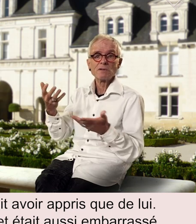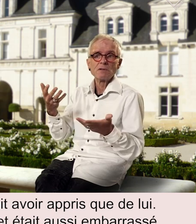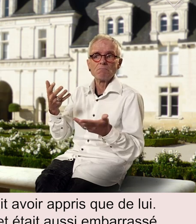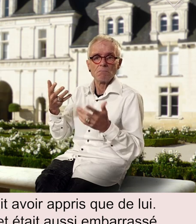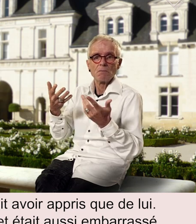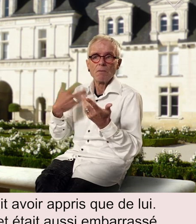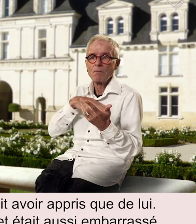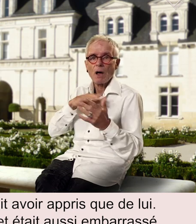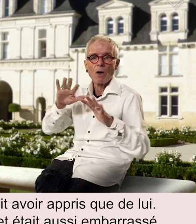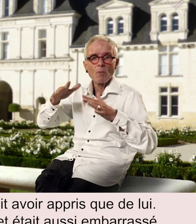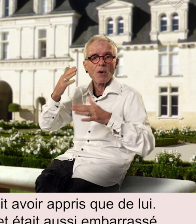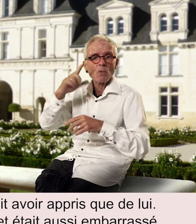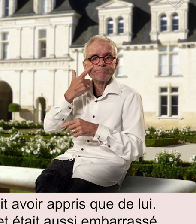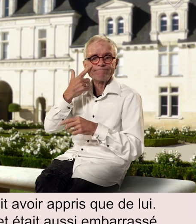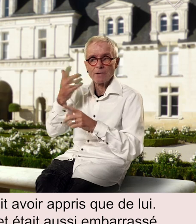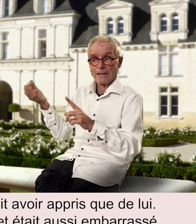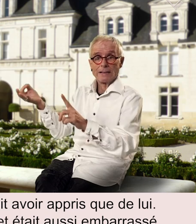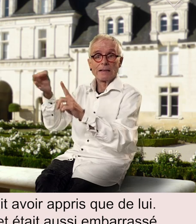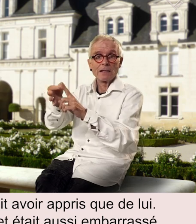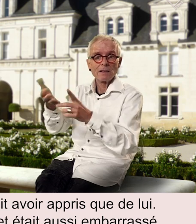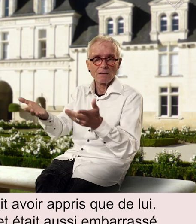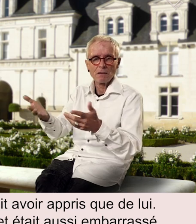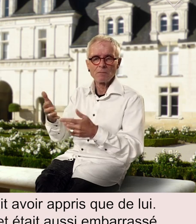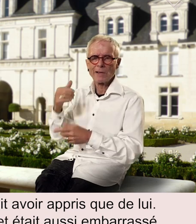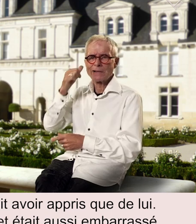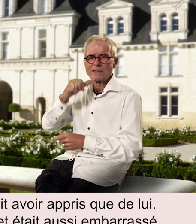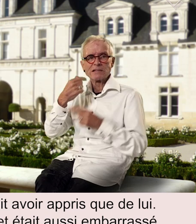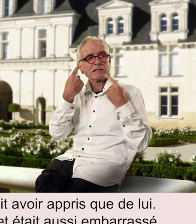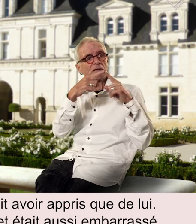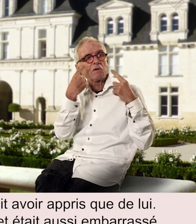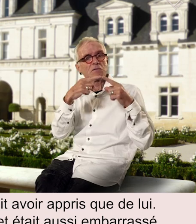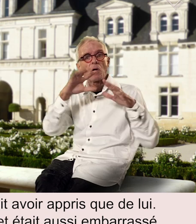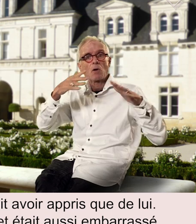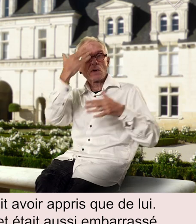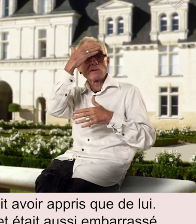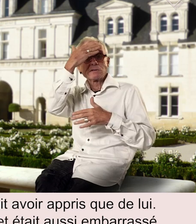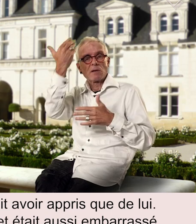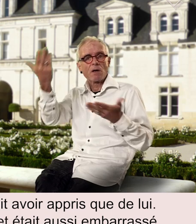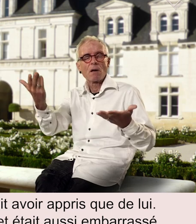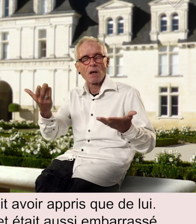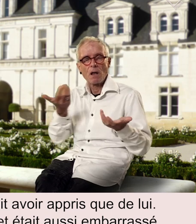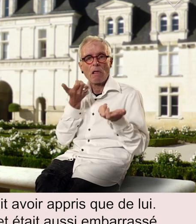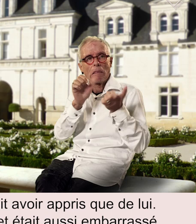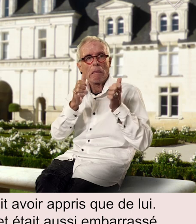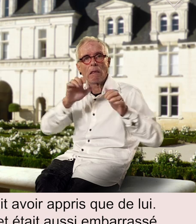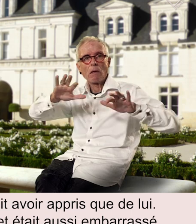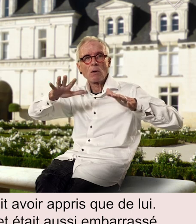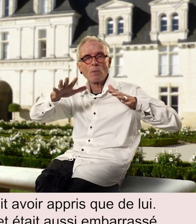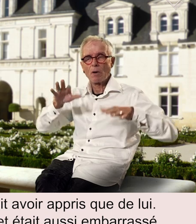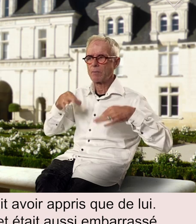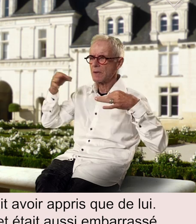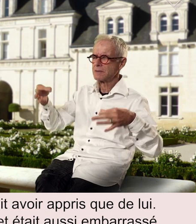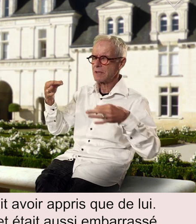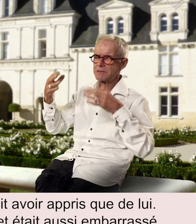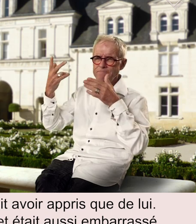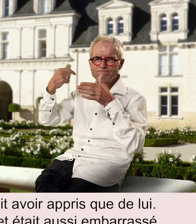lui. Le duc de Guise ne savait par où se défendre et était aussi embarrassé que la princesse de Montpensier à